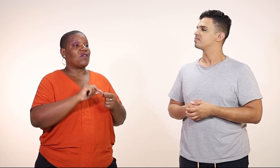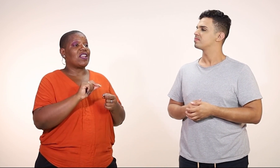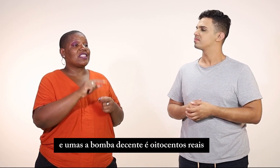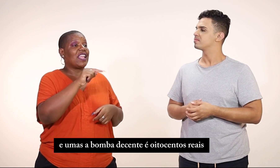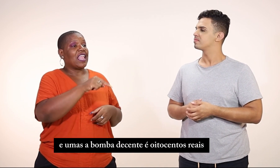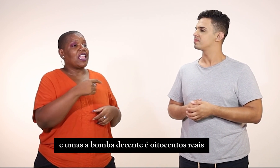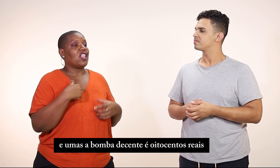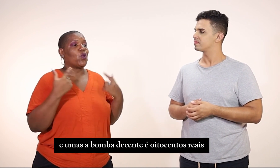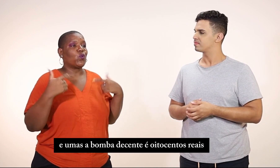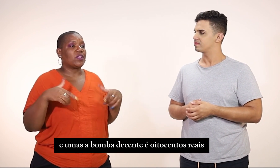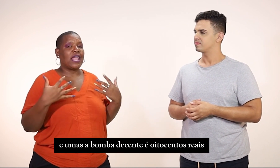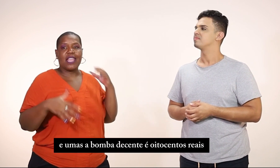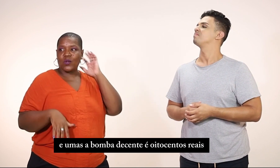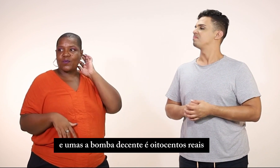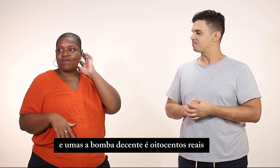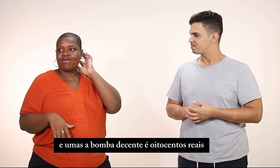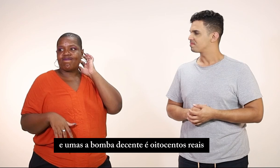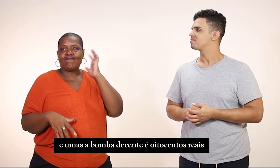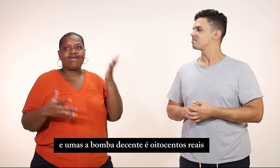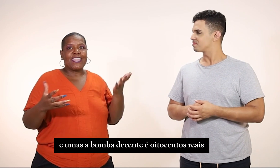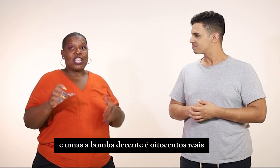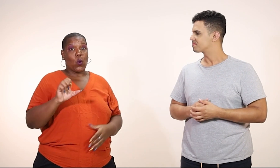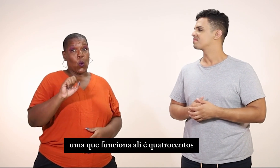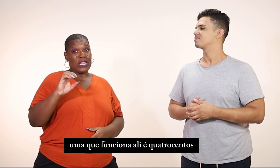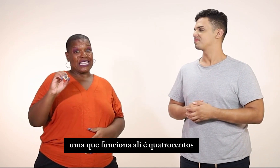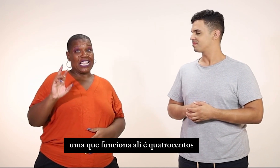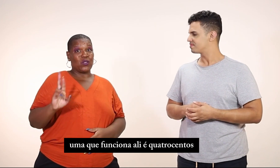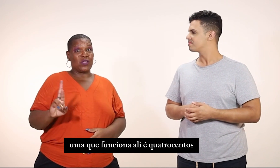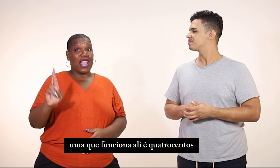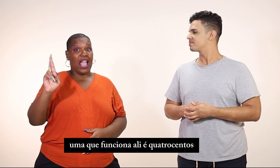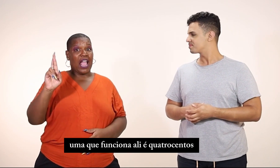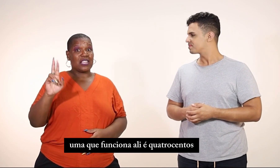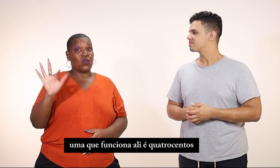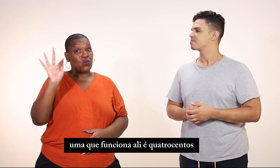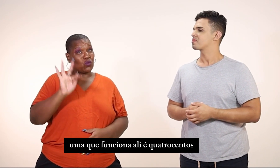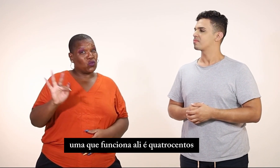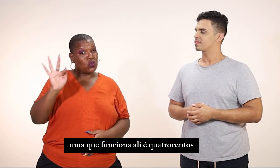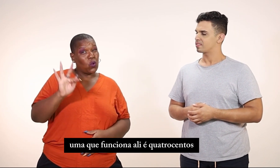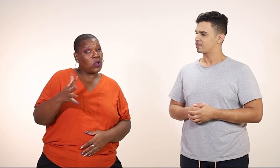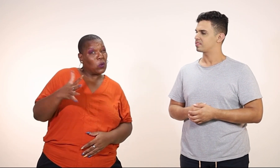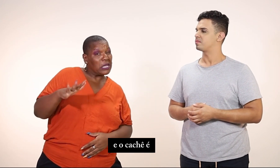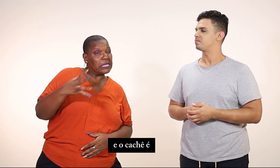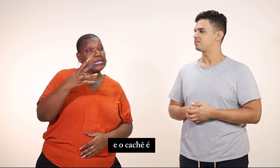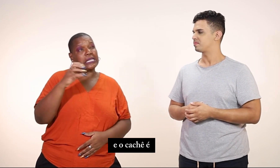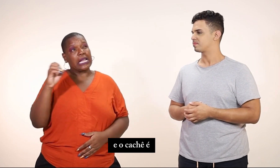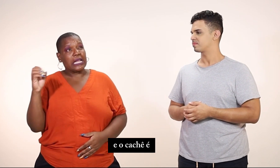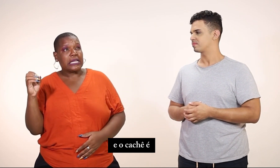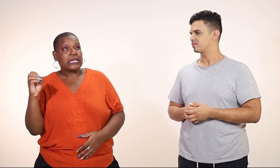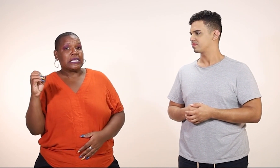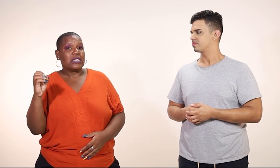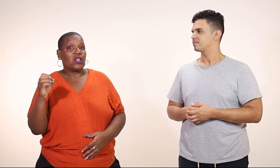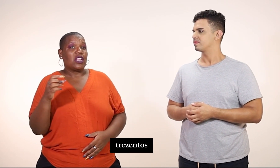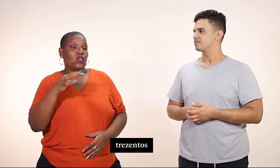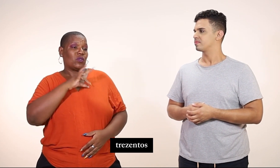E uma zabumba decente é R$800. Uma que funciona ali é 400. E o cachê é